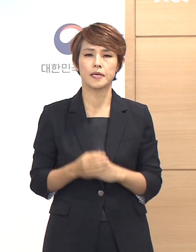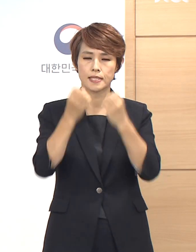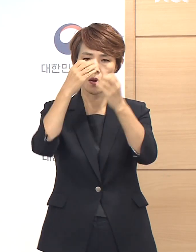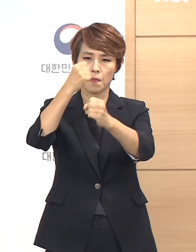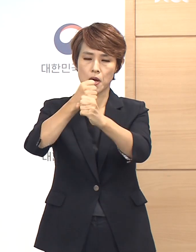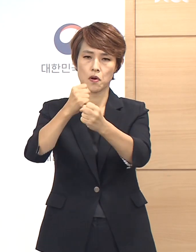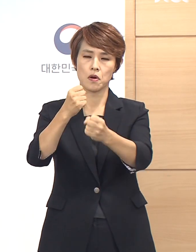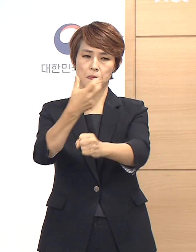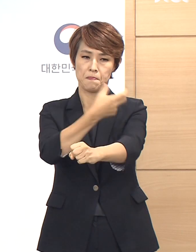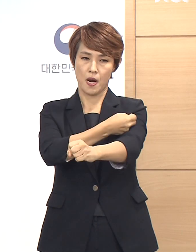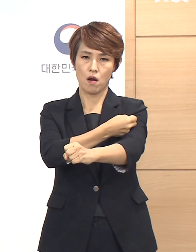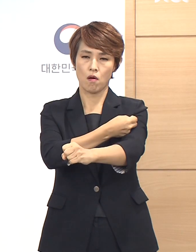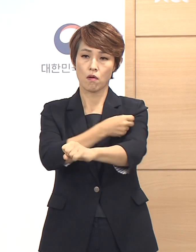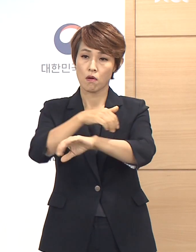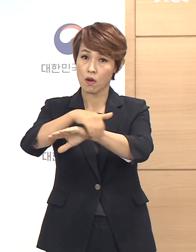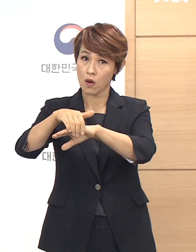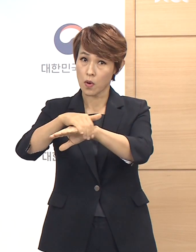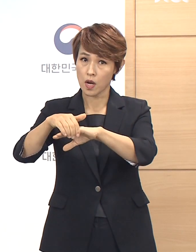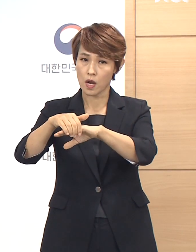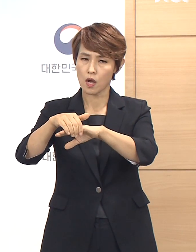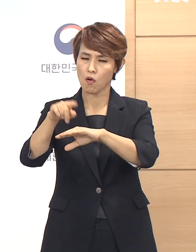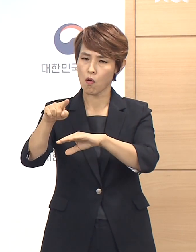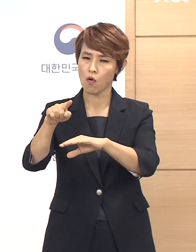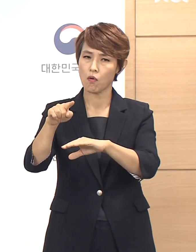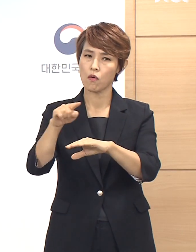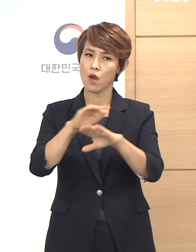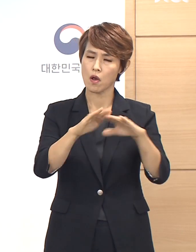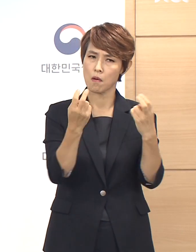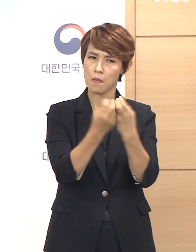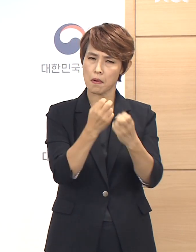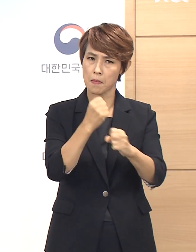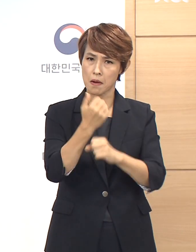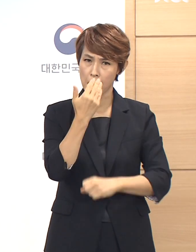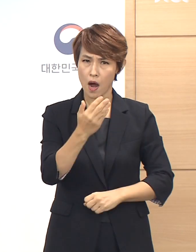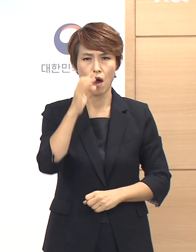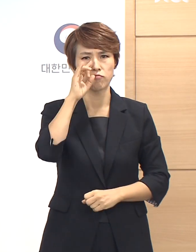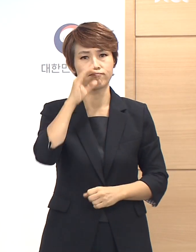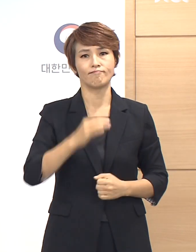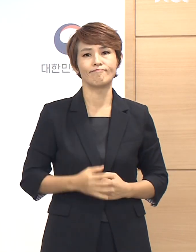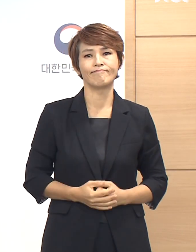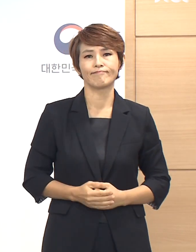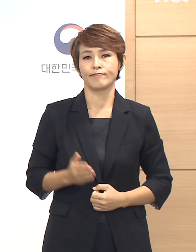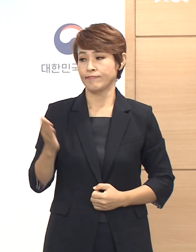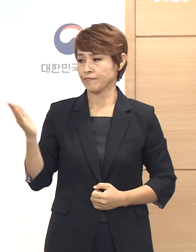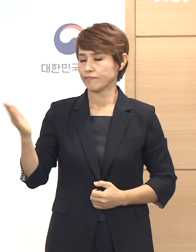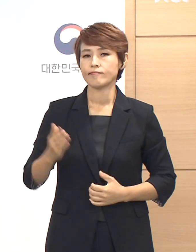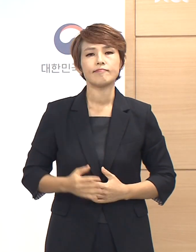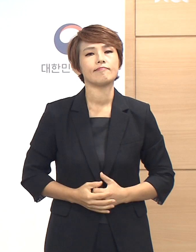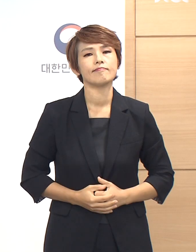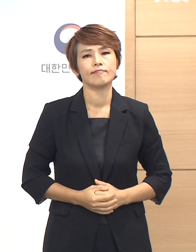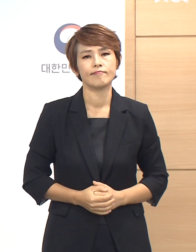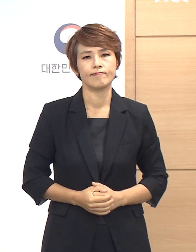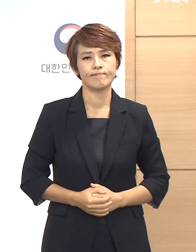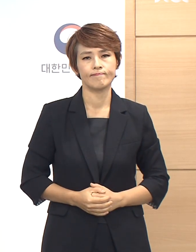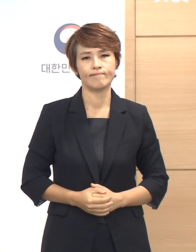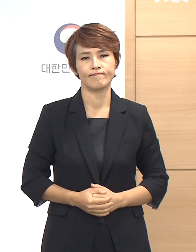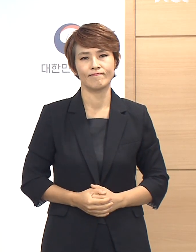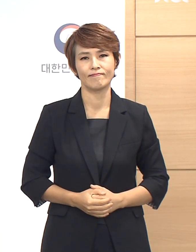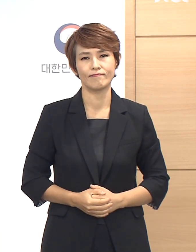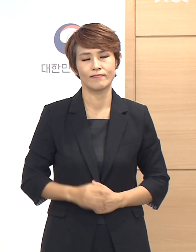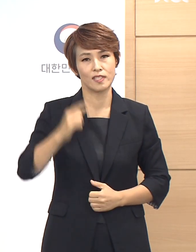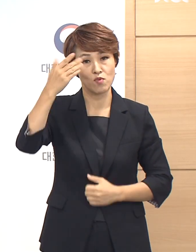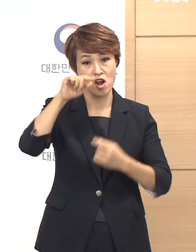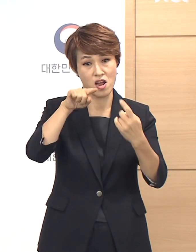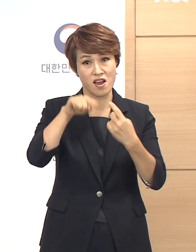접종 계획이 대안이 될 수 있는지에 대해서도 설명해 주시면 감사하겠습니다. 예, 질문이 하도